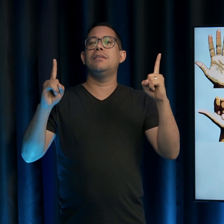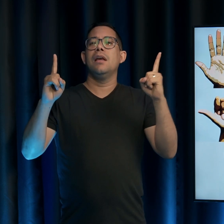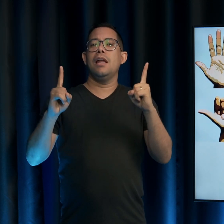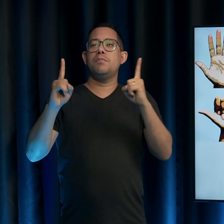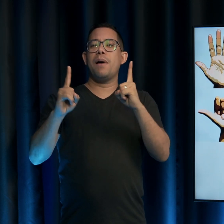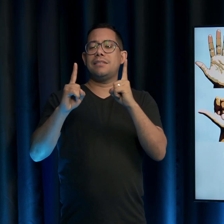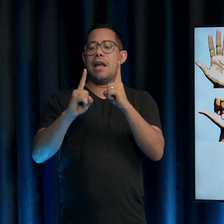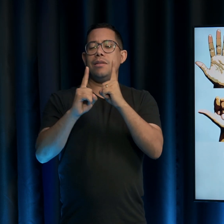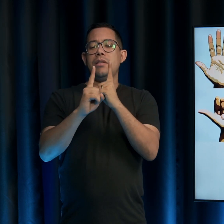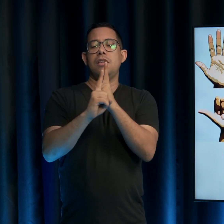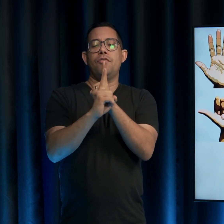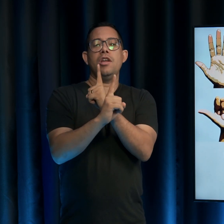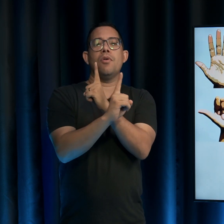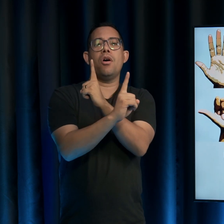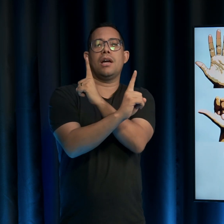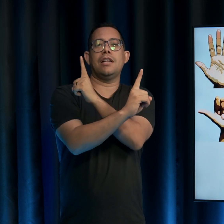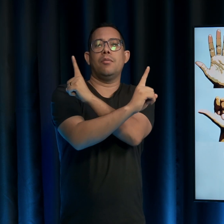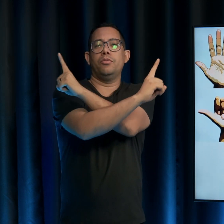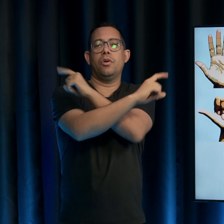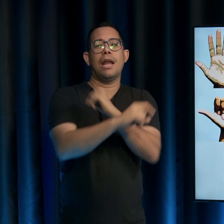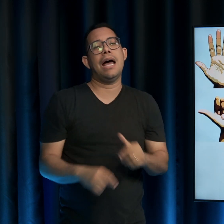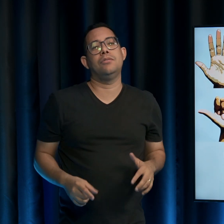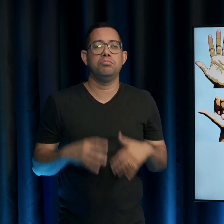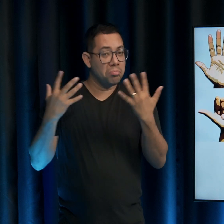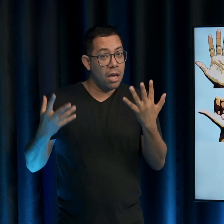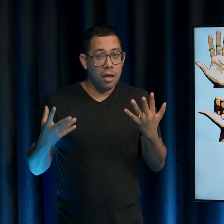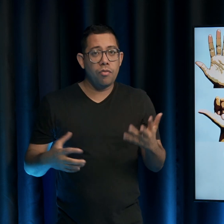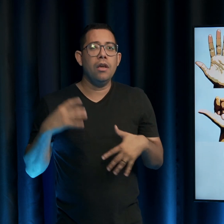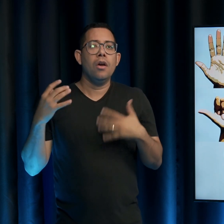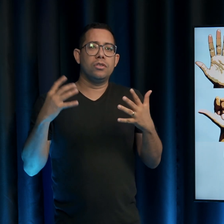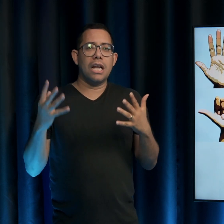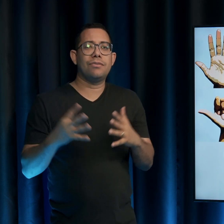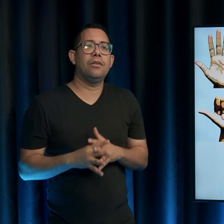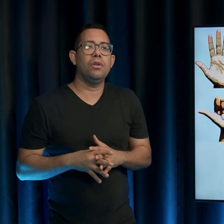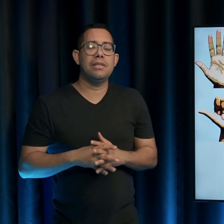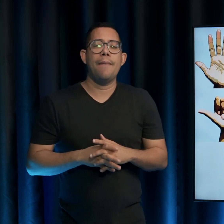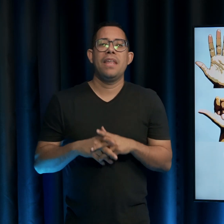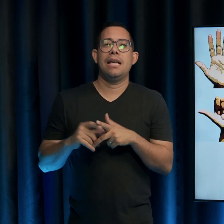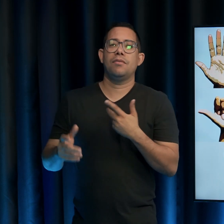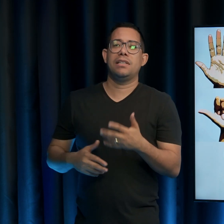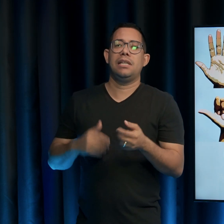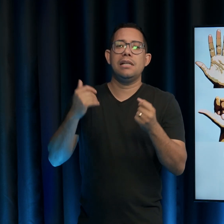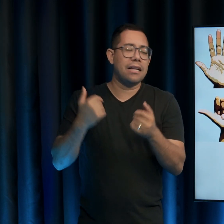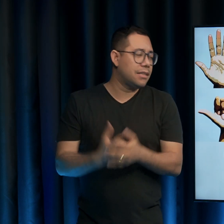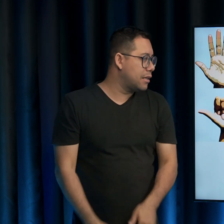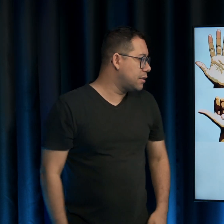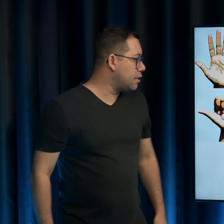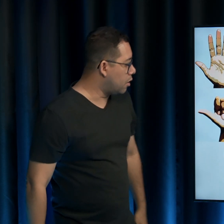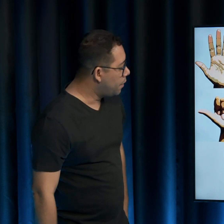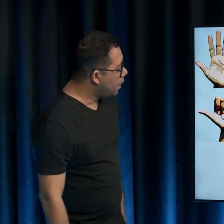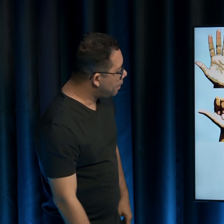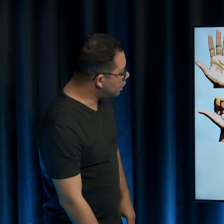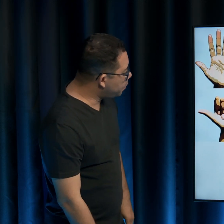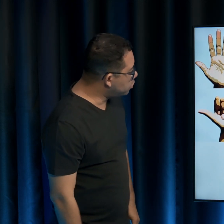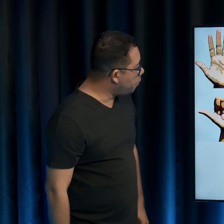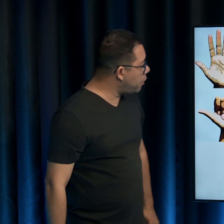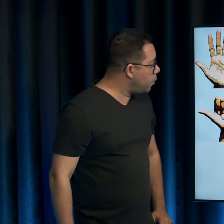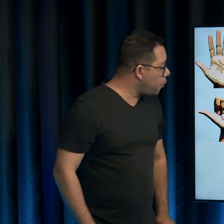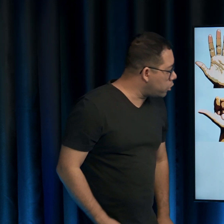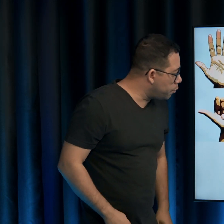eles passaram entre si e foram embora, cada um para um seu lado. Enfim, os classificadores dão essa facilidade na descrição. Beleza, produção? Pode ir pro próximo, por